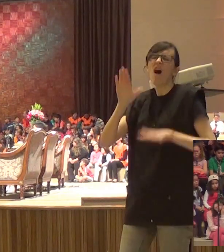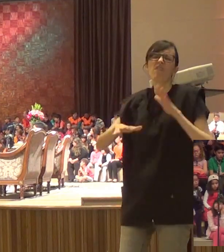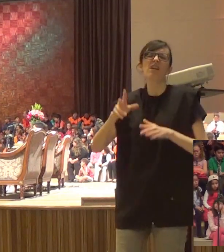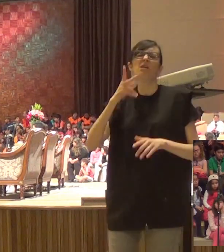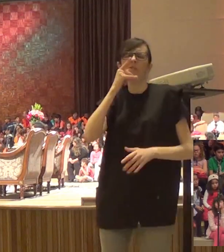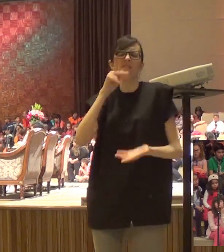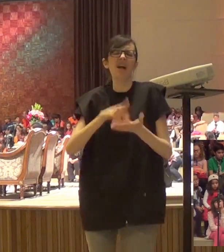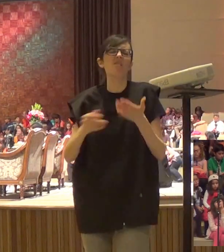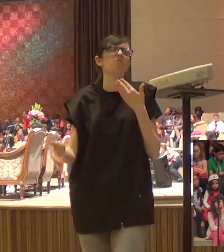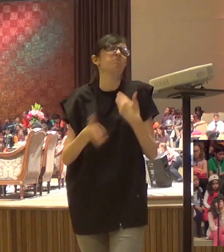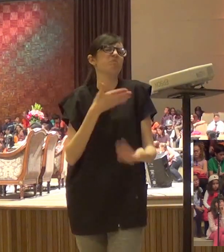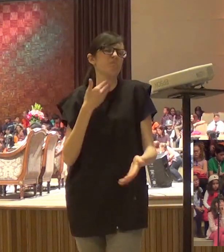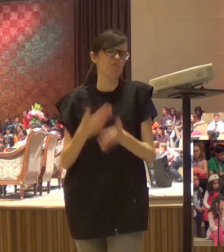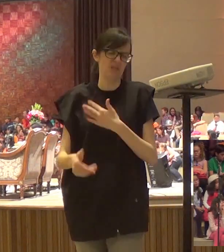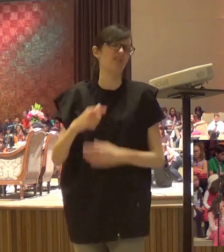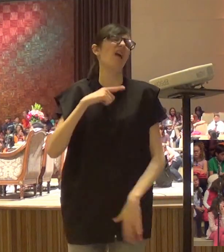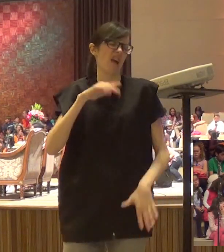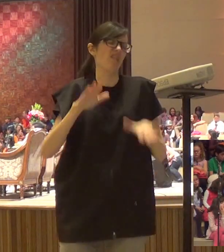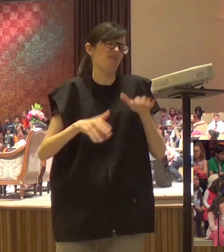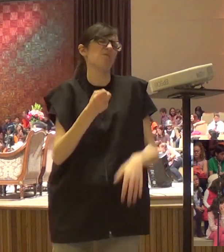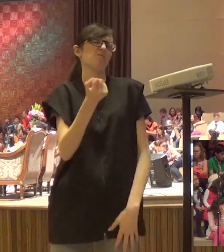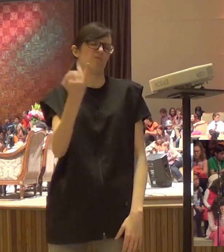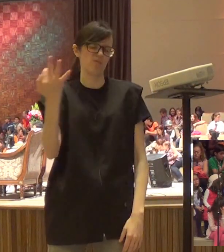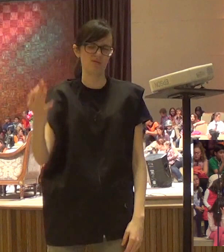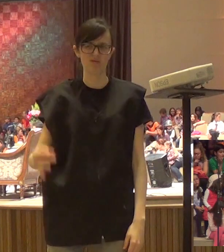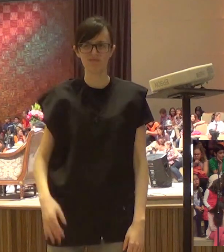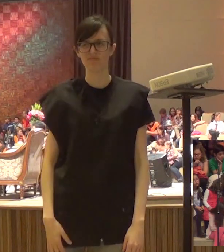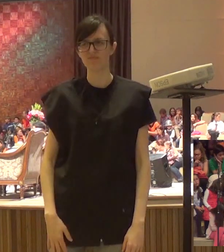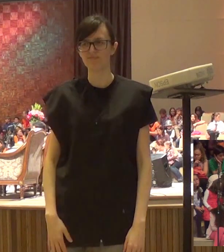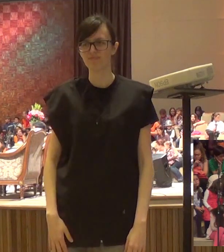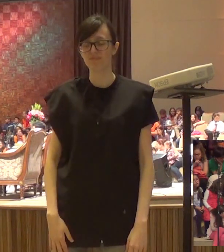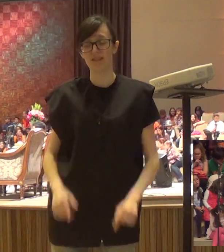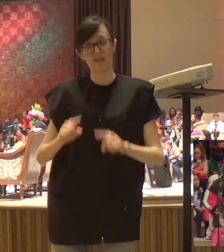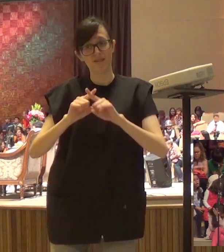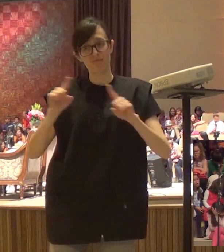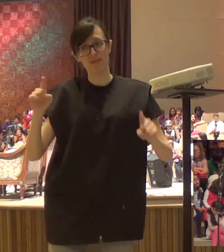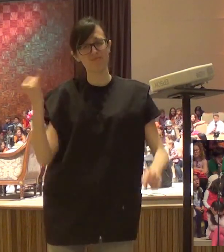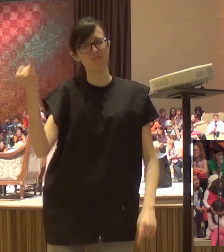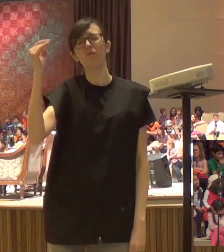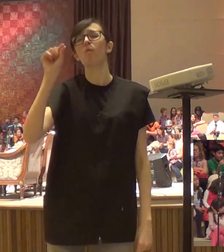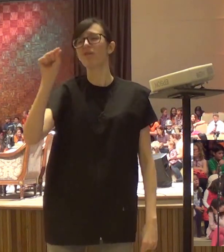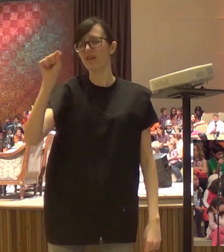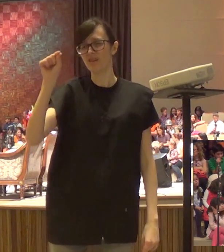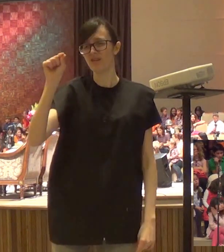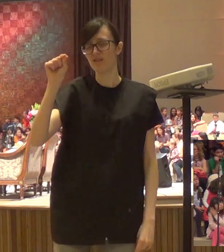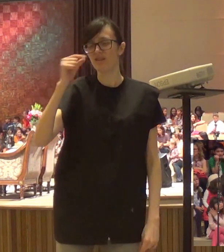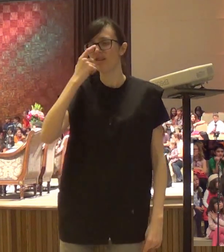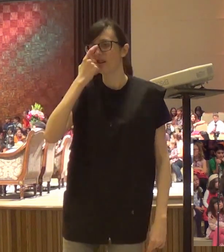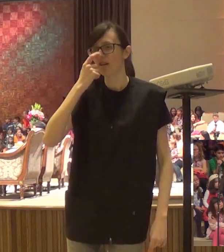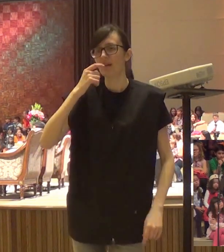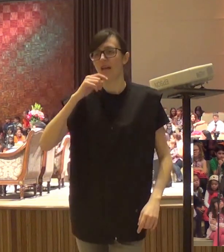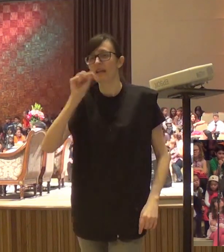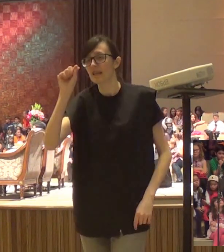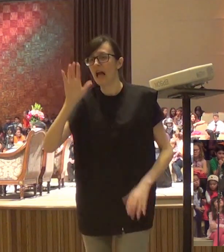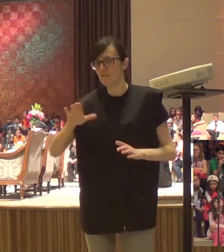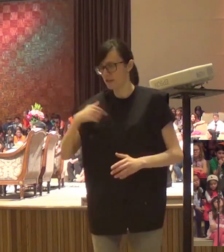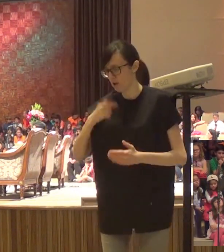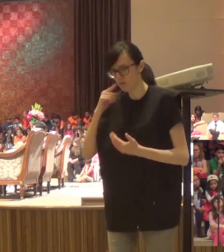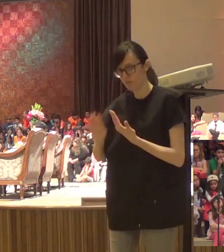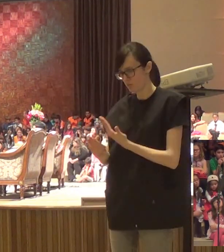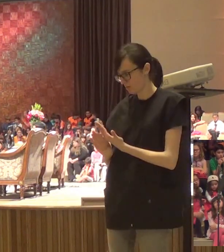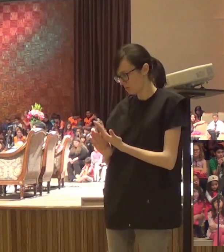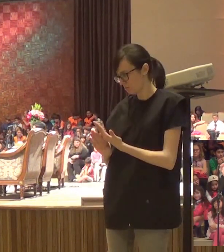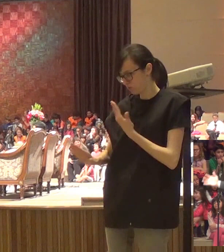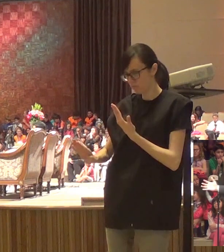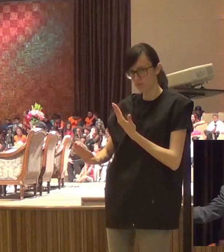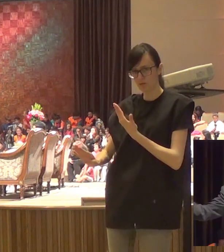importância desse exemplo e desse modelo que nós somos para os nossos filhos. O fato é, meus irmãos, que a